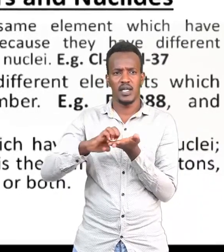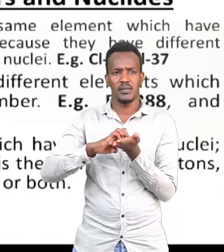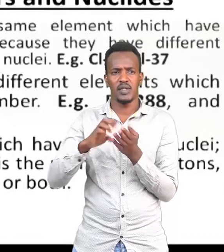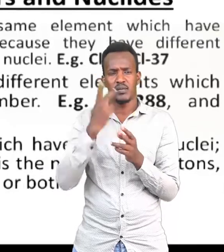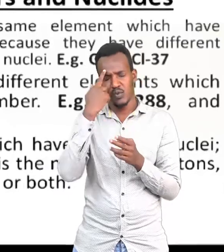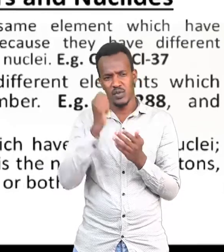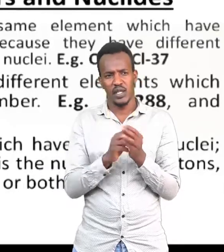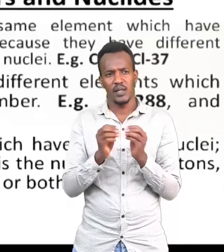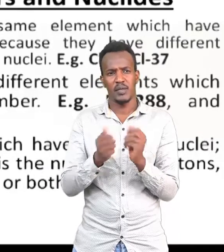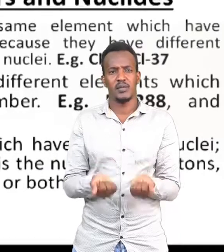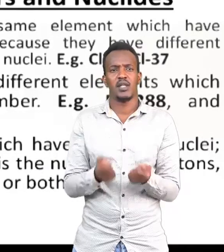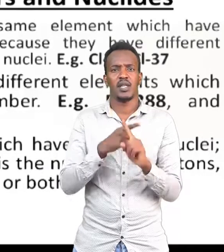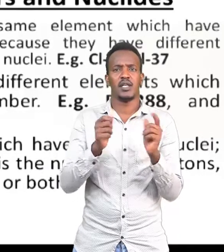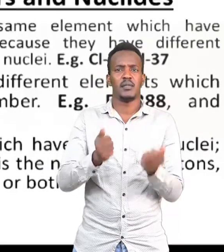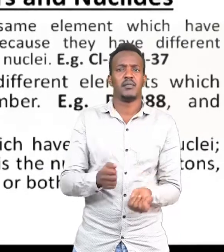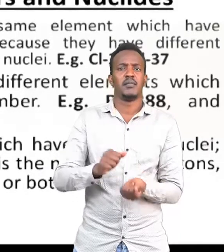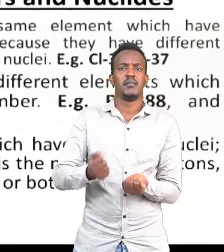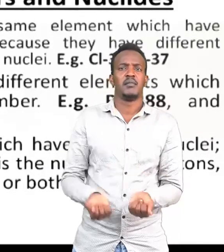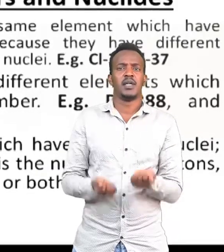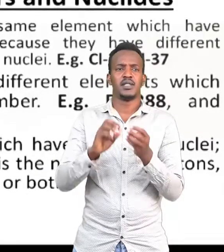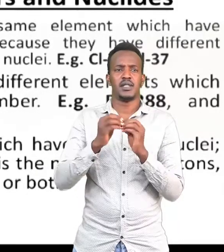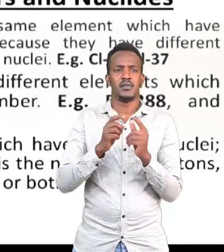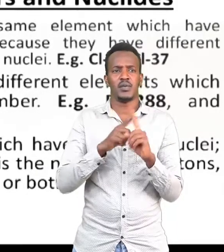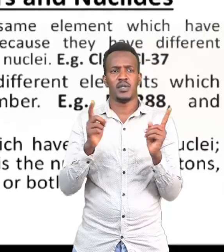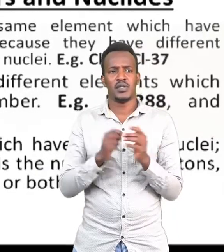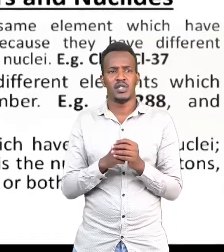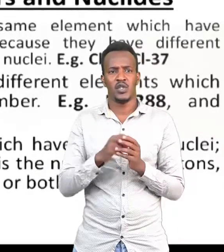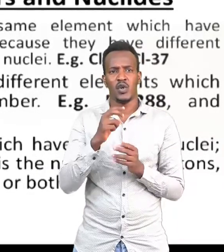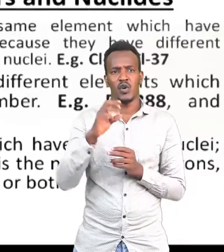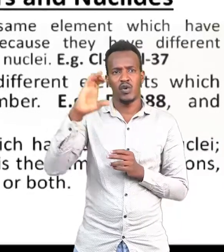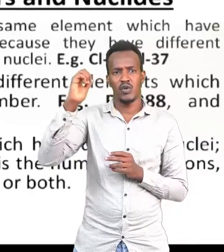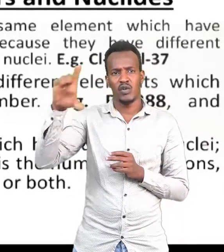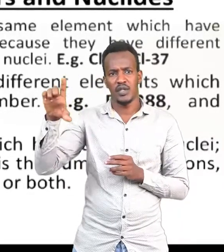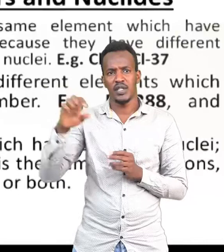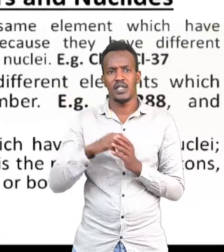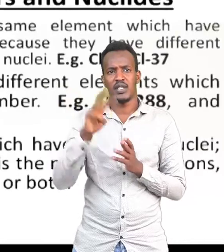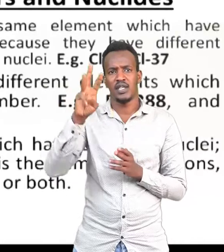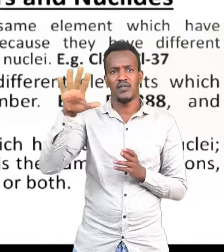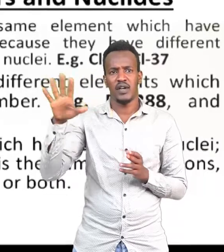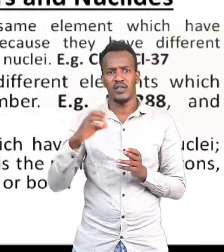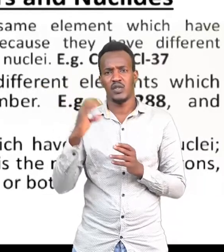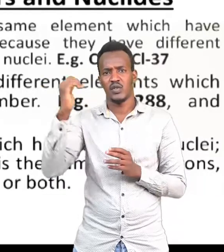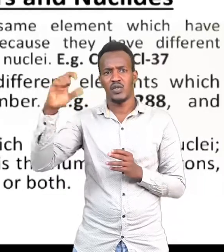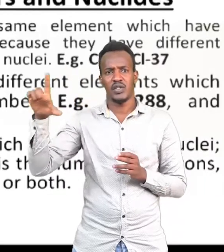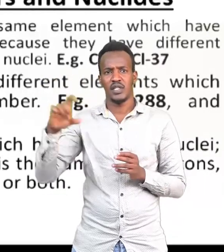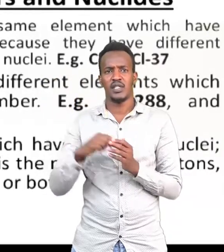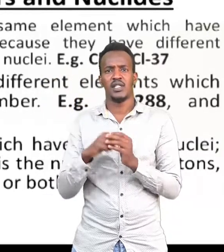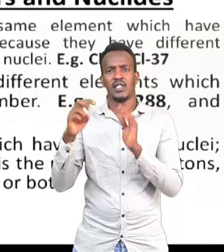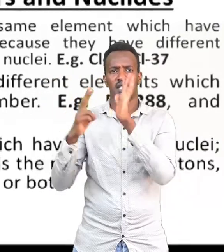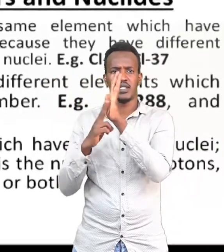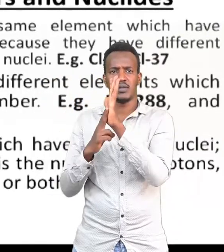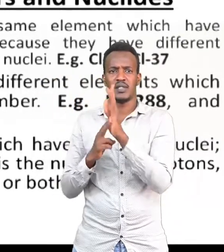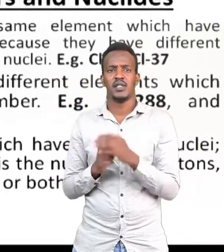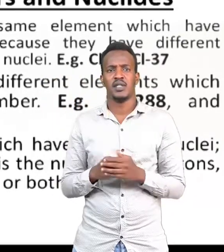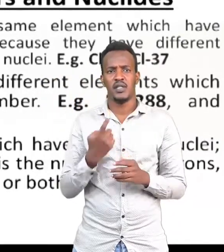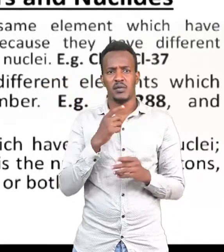waxa kala duwanuun mass numberkii sida tusaale ahaan chlorine 35 iyo chlorine 37 chlorine waa chlorine tion waxa weeye markaasi atomic numberkeedu 17 buu